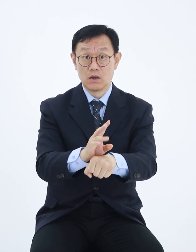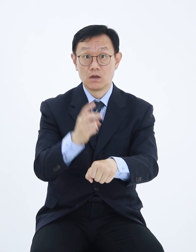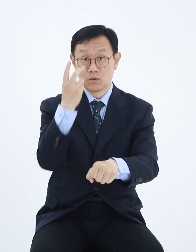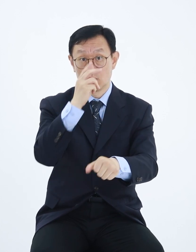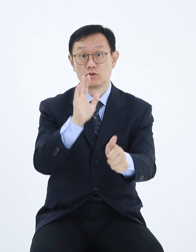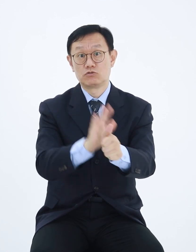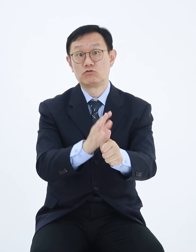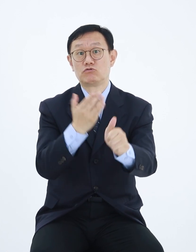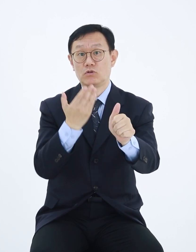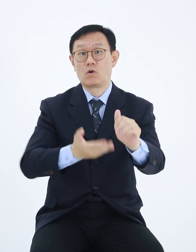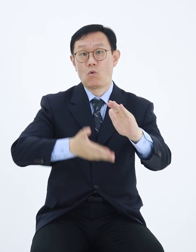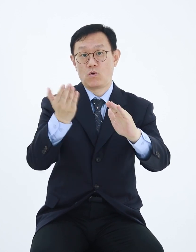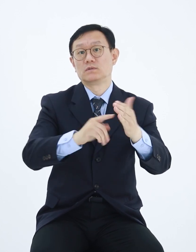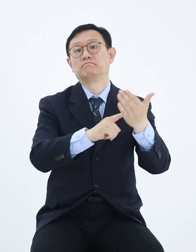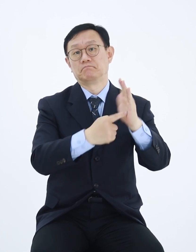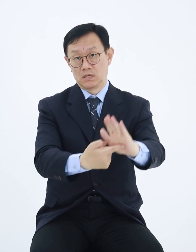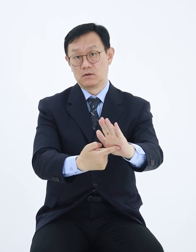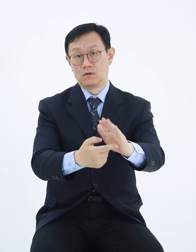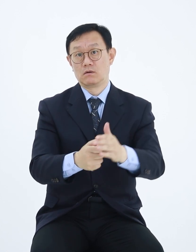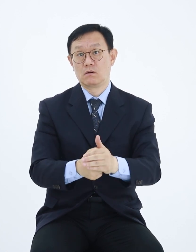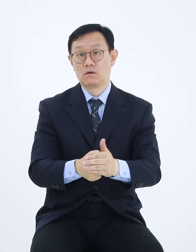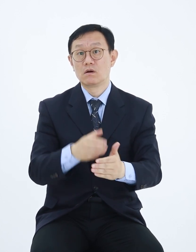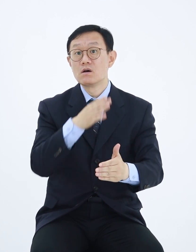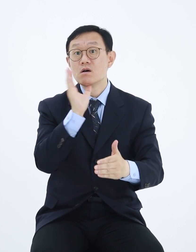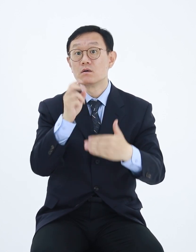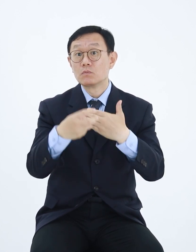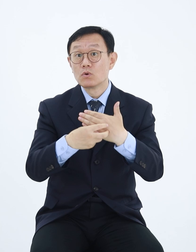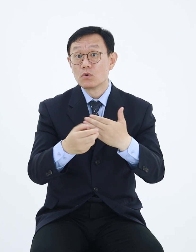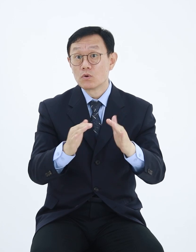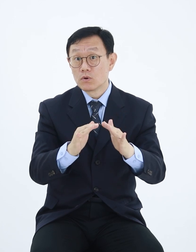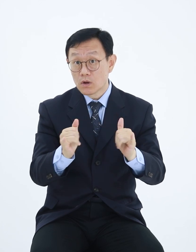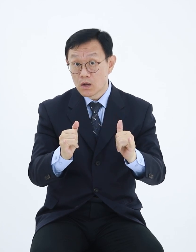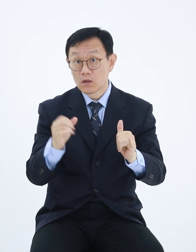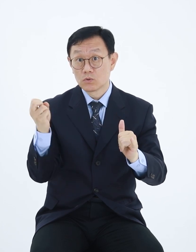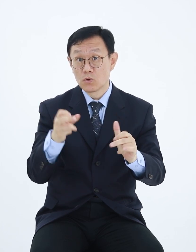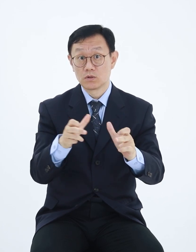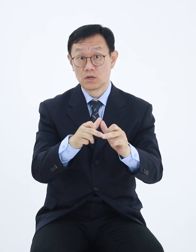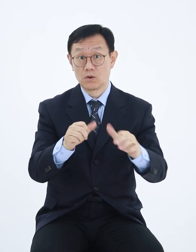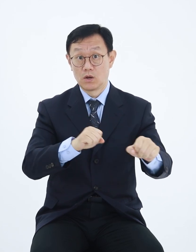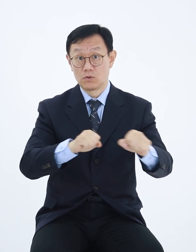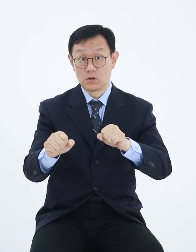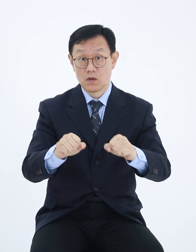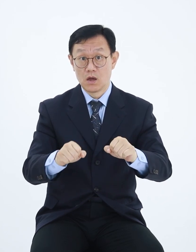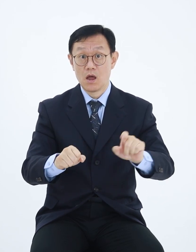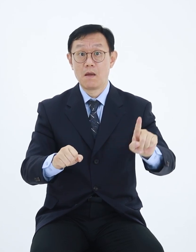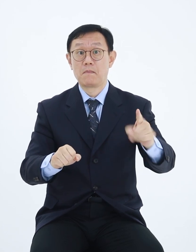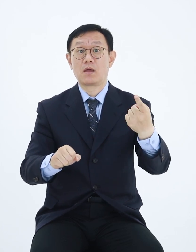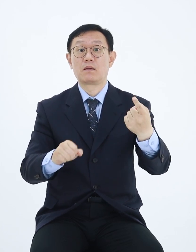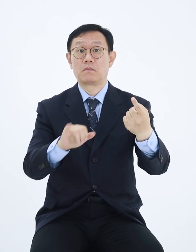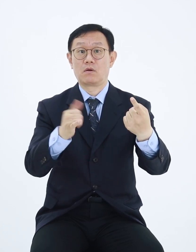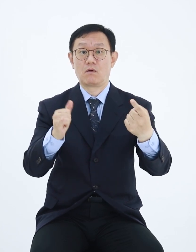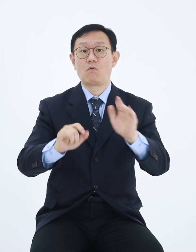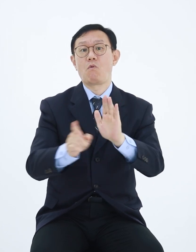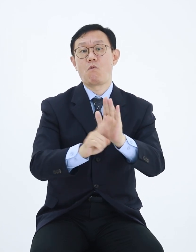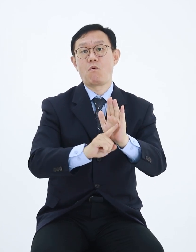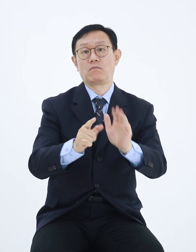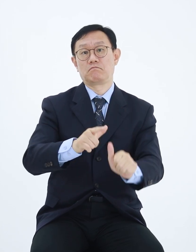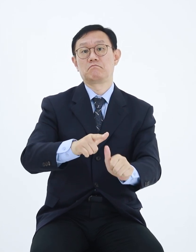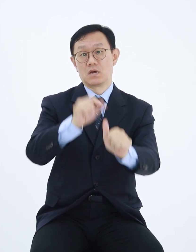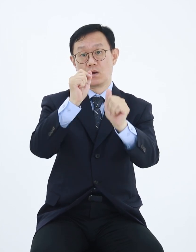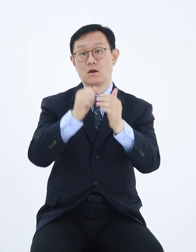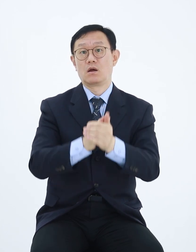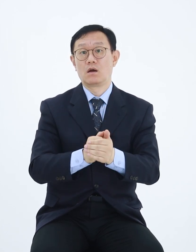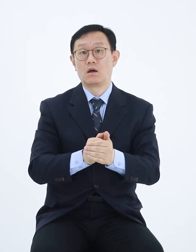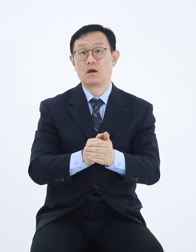지원을 하겠다고 공식 발표했고 요양보호사 및 장애인 활동지원사 100명을 공개 모집했습니다.